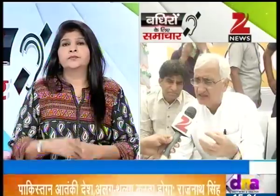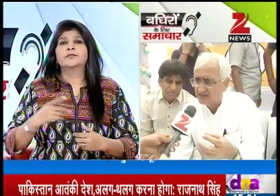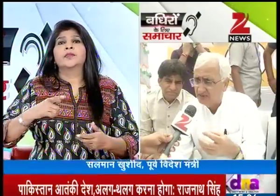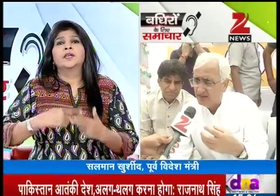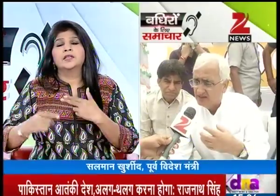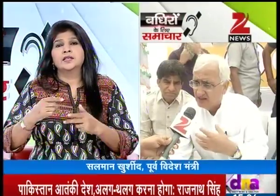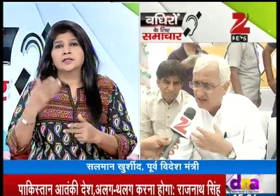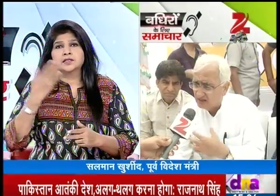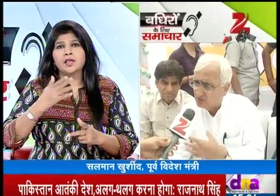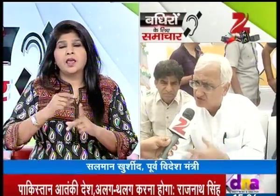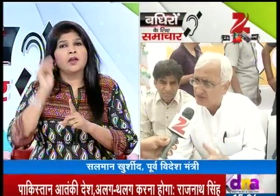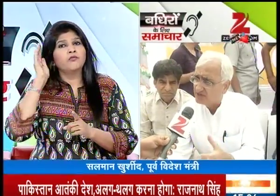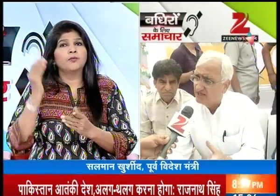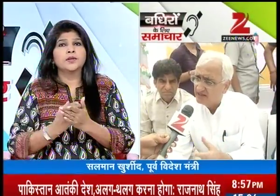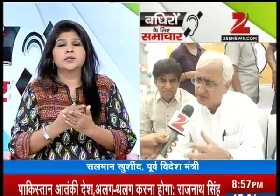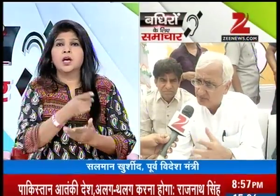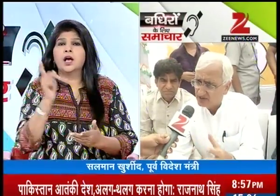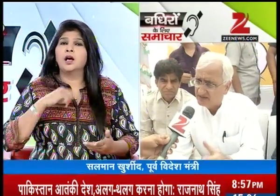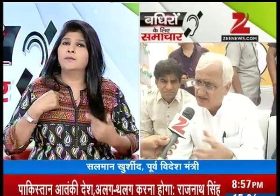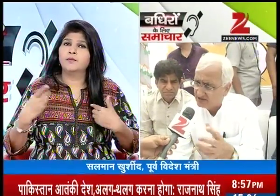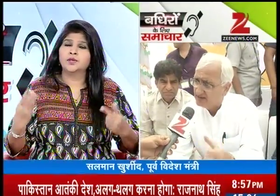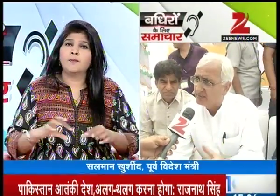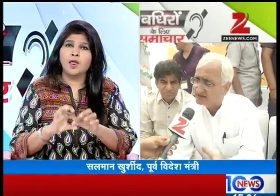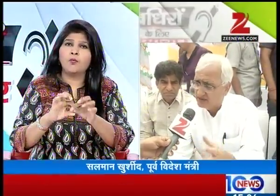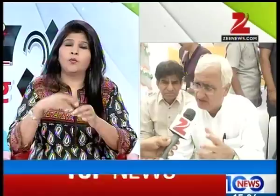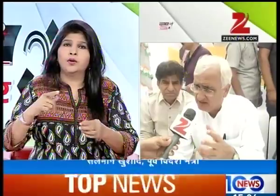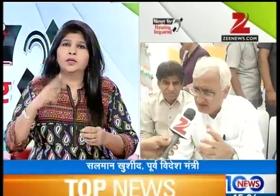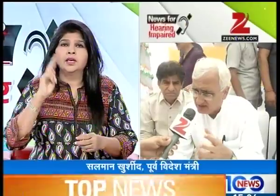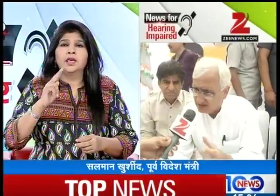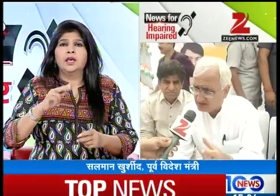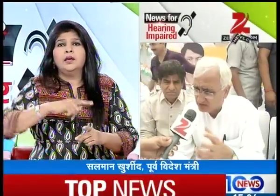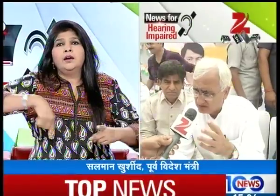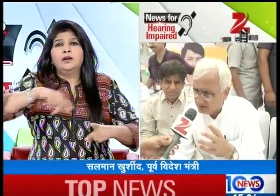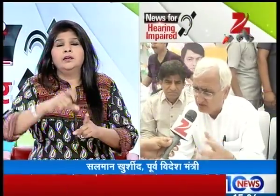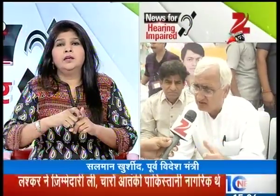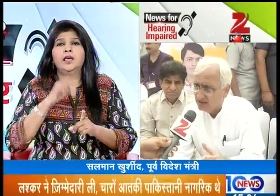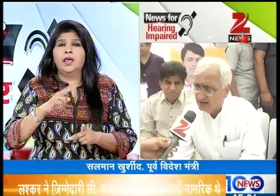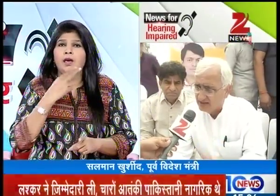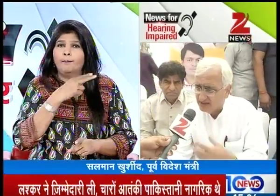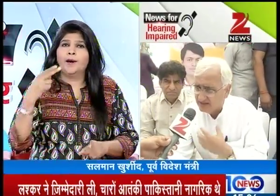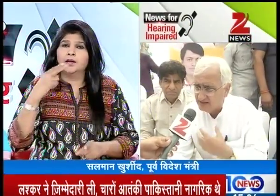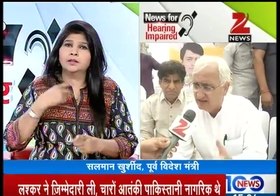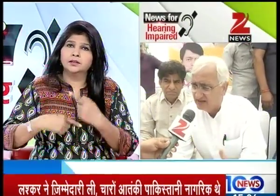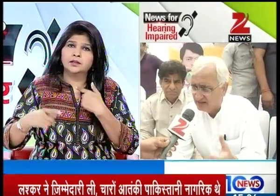ऐसी घटना घटने पर हम लोग सब चाहेंगे कि पूरा देश एक भाषा में, एक ध्वनि में और